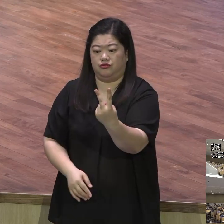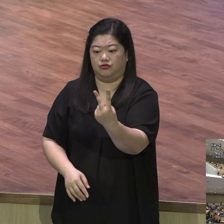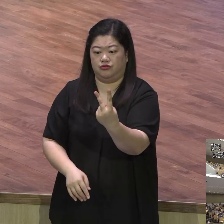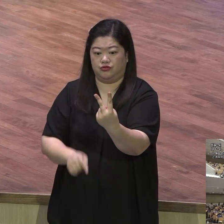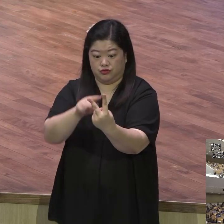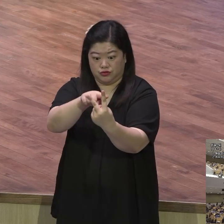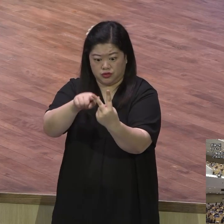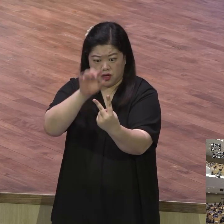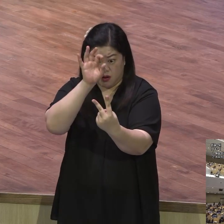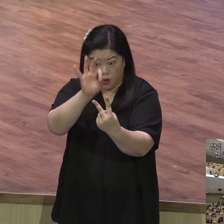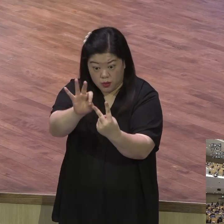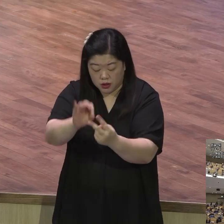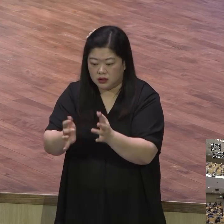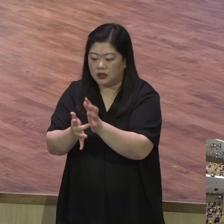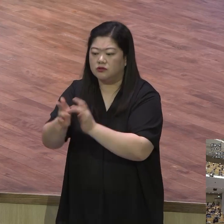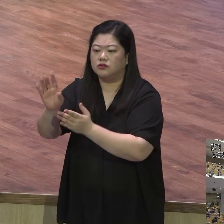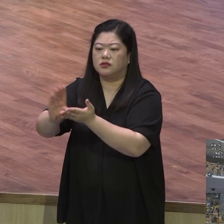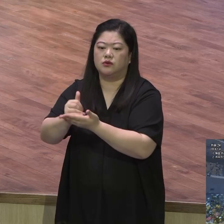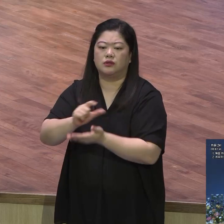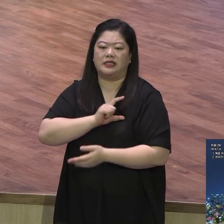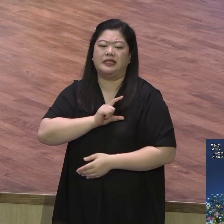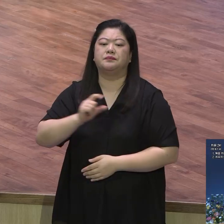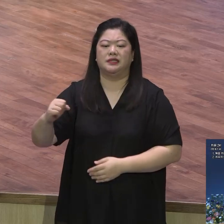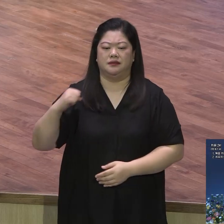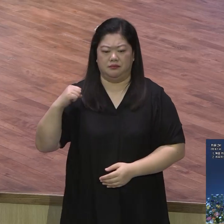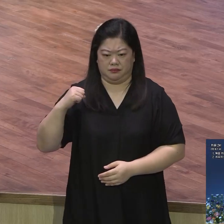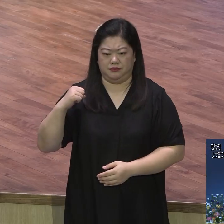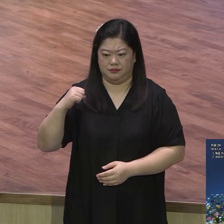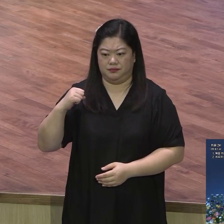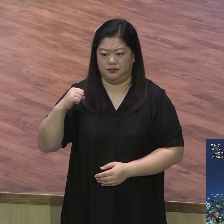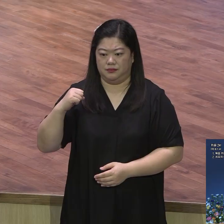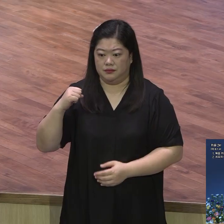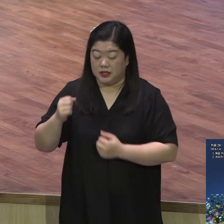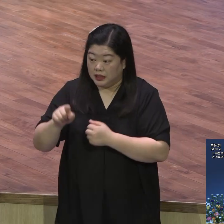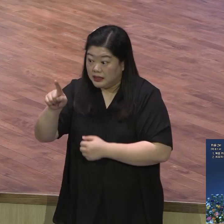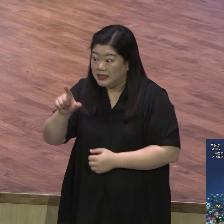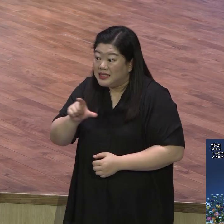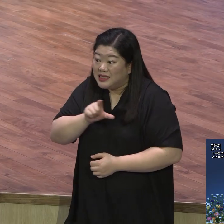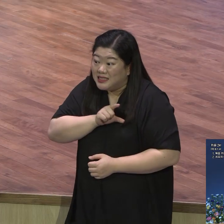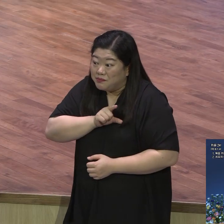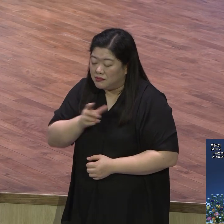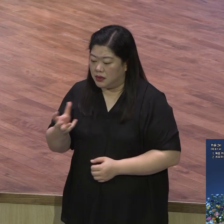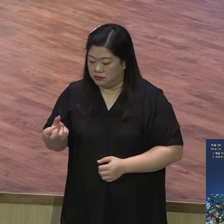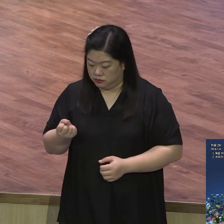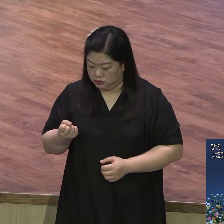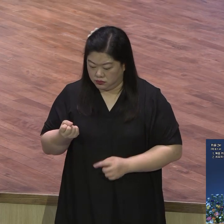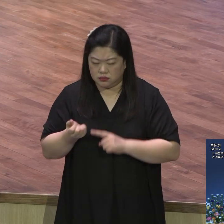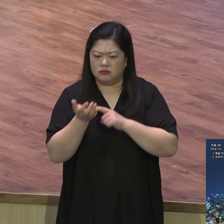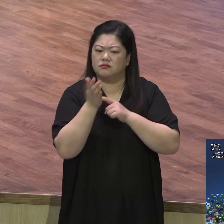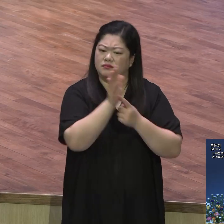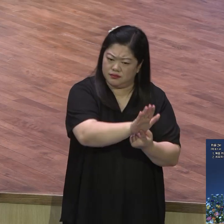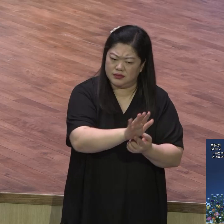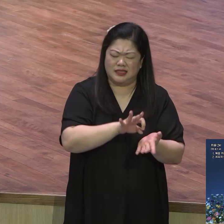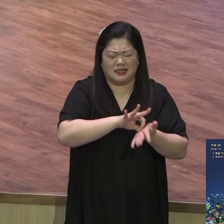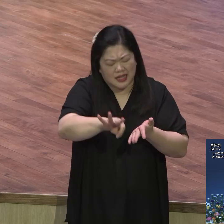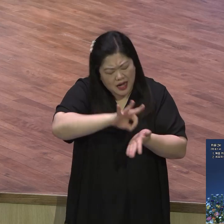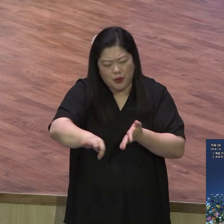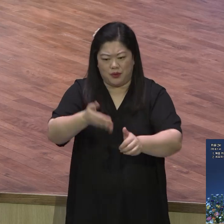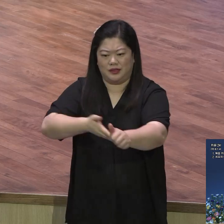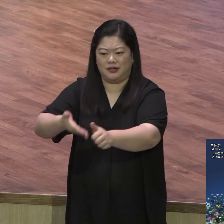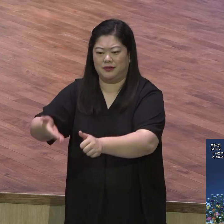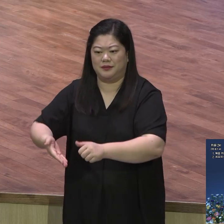기도 가운데 구체적으로 사실적으로 여러분 사용하시기 바랍니다. 여러분에게는 귀신을 쫓아낼 수 있는 권세가 있다고